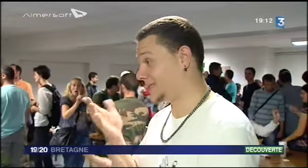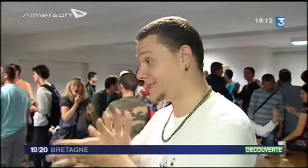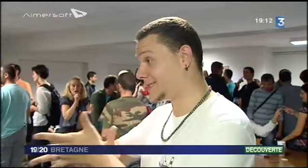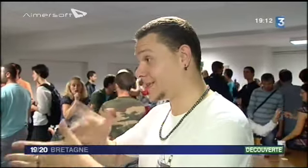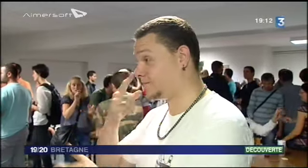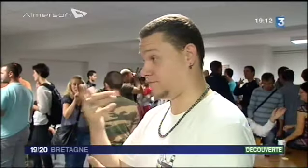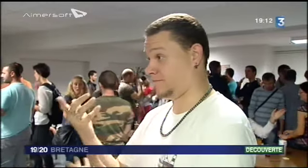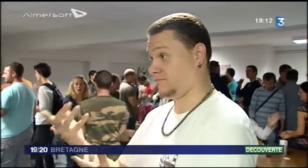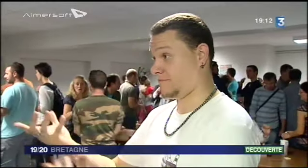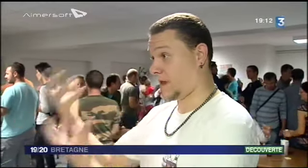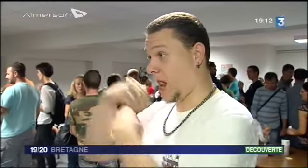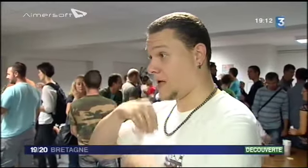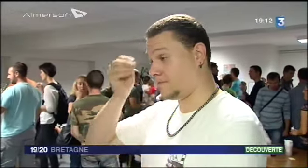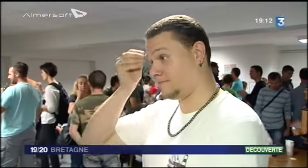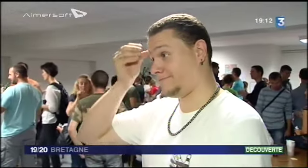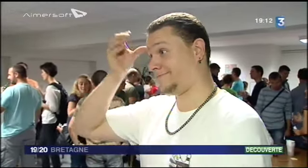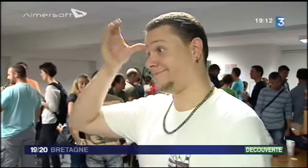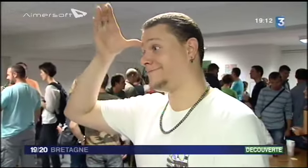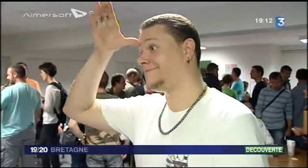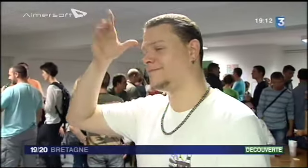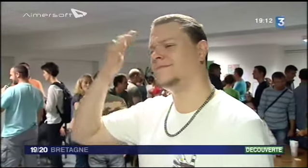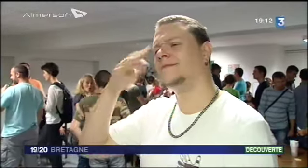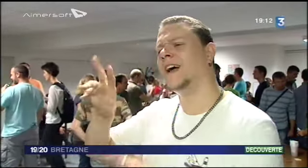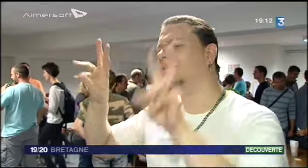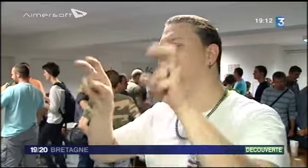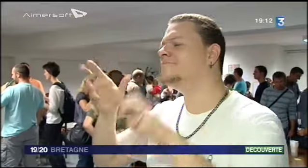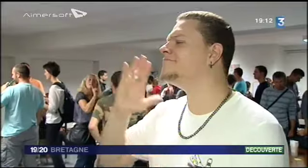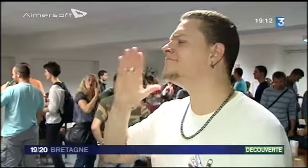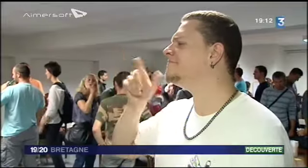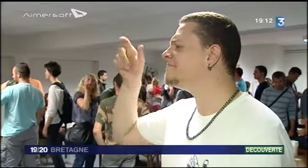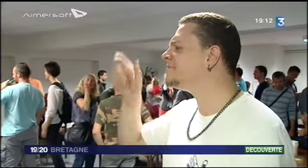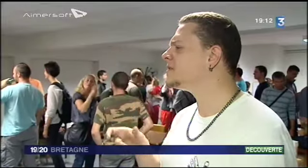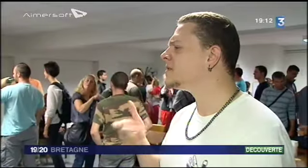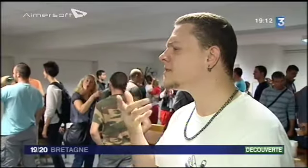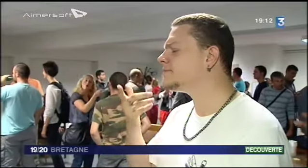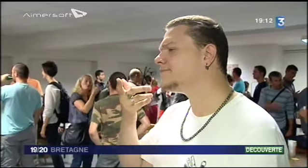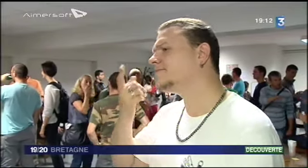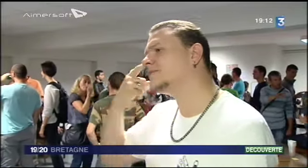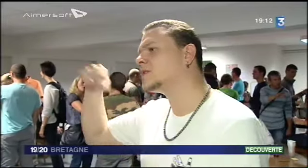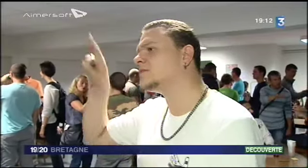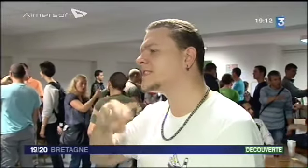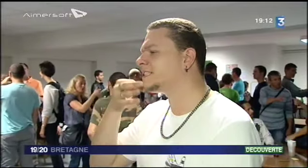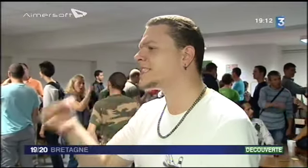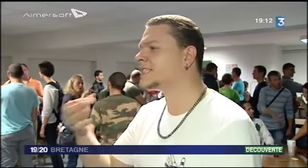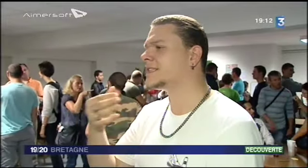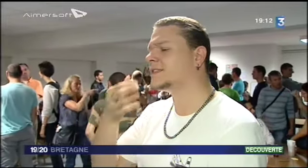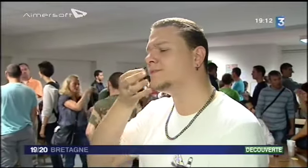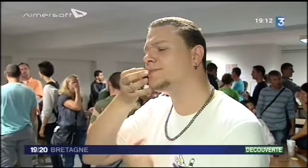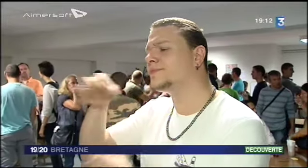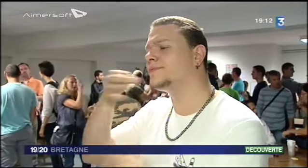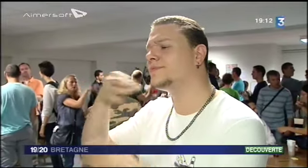de toutes choses, des choses abstraites, etc. Et on peut avoir accès à toutes sortes d'informations et de cultures. Les philosophes disent